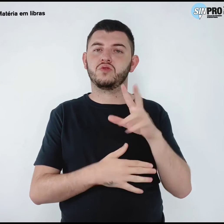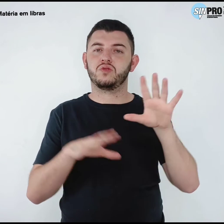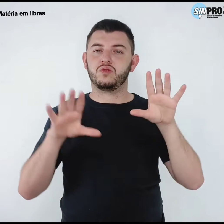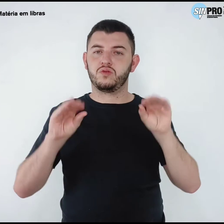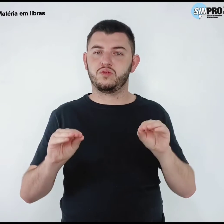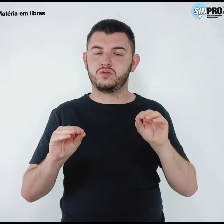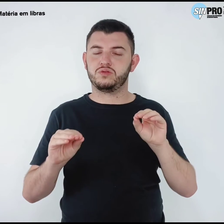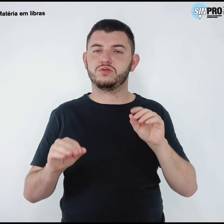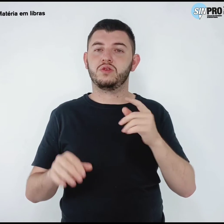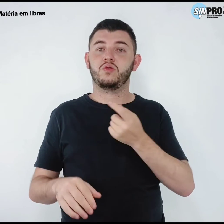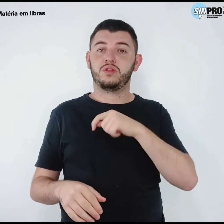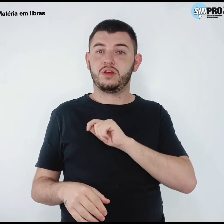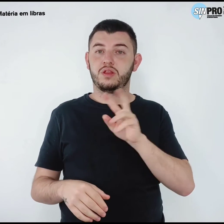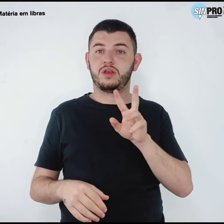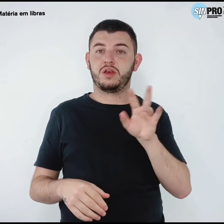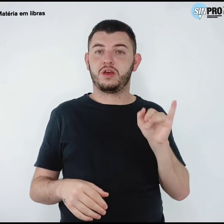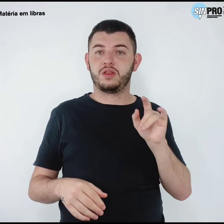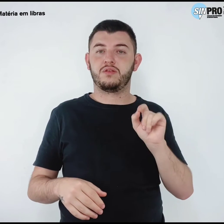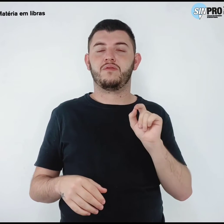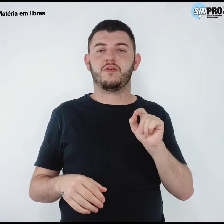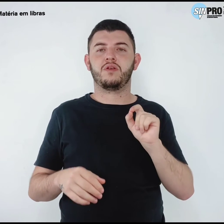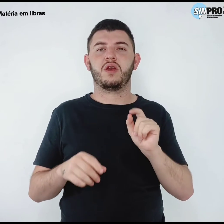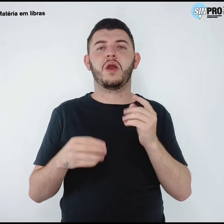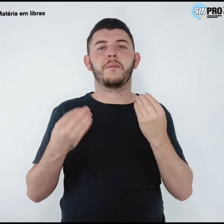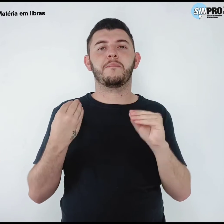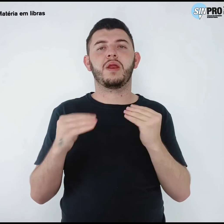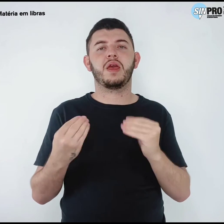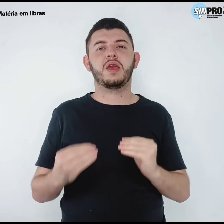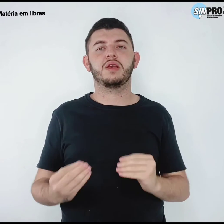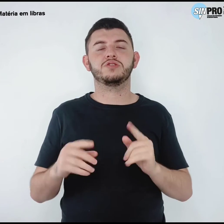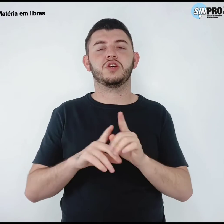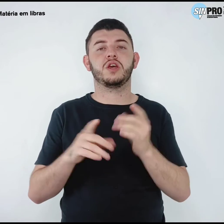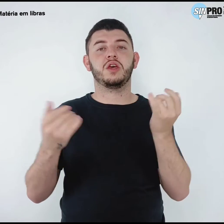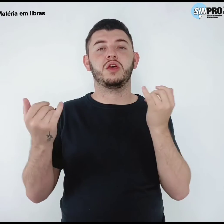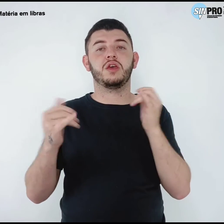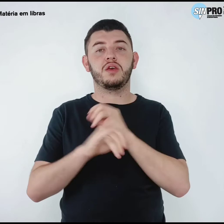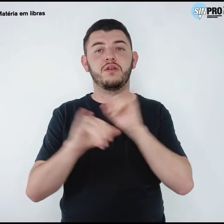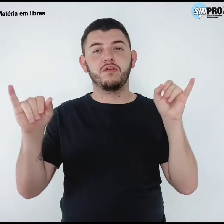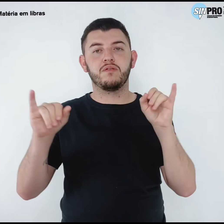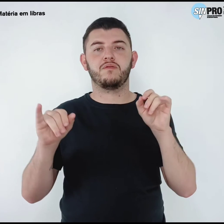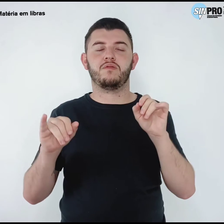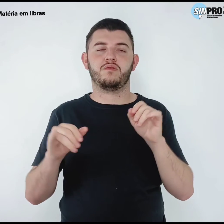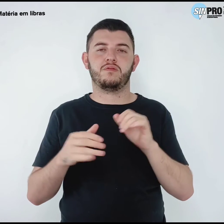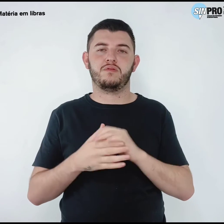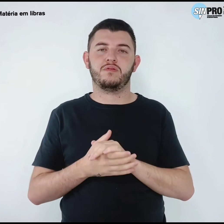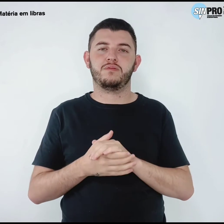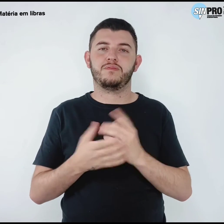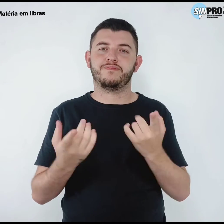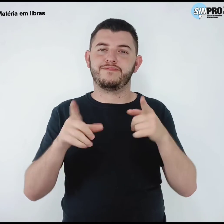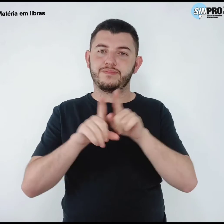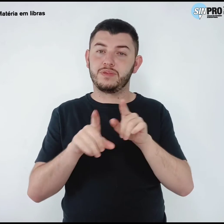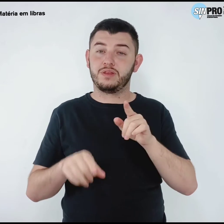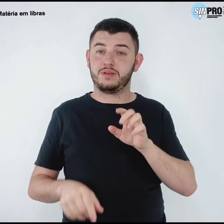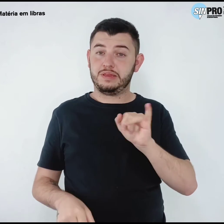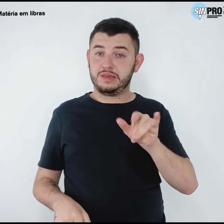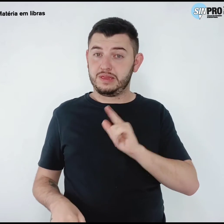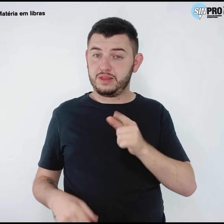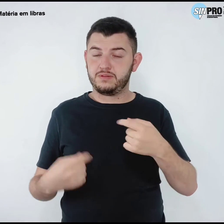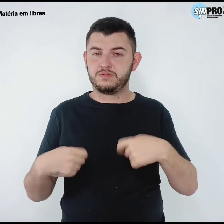sindical deverá preencher e informar no formulário. Havendo necessidade